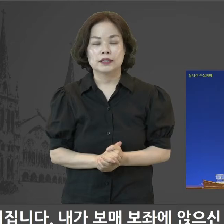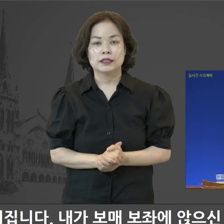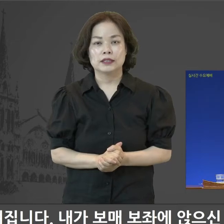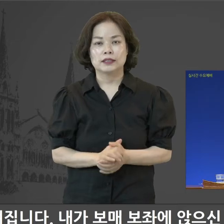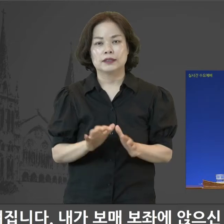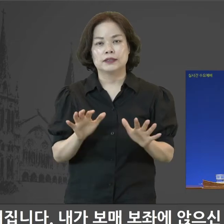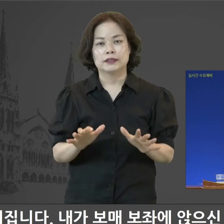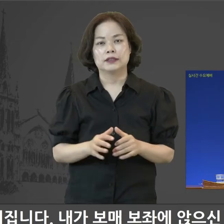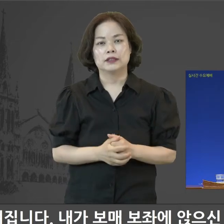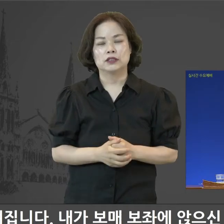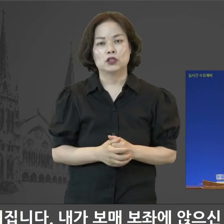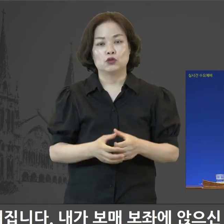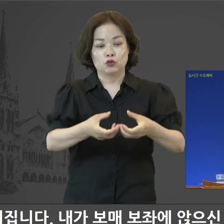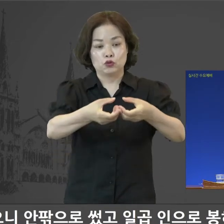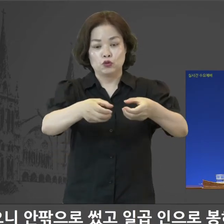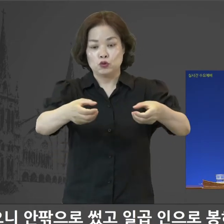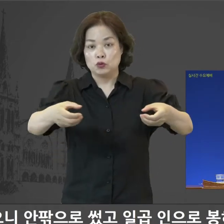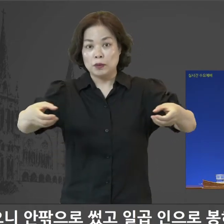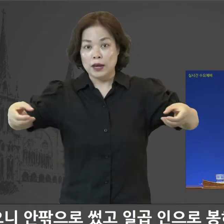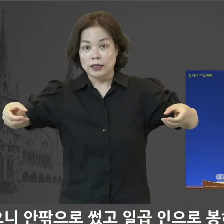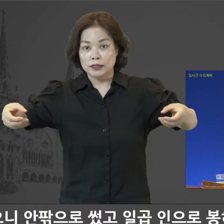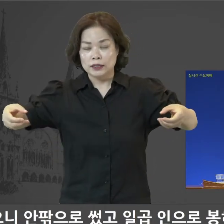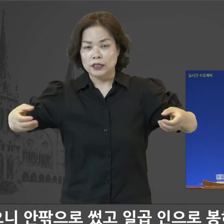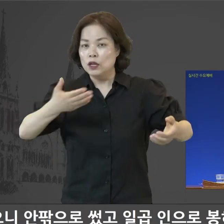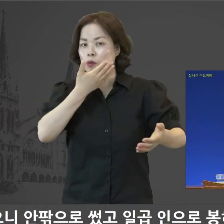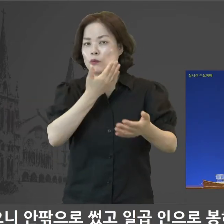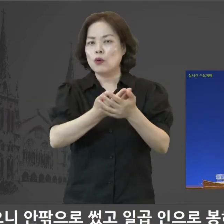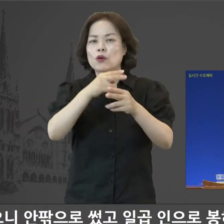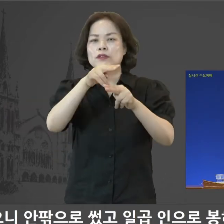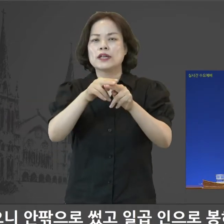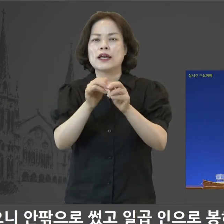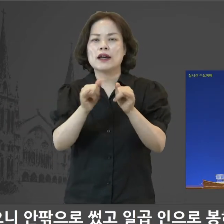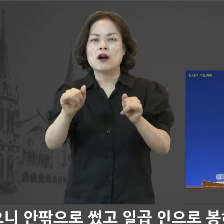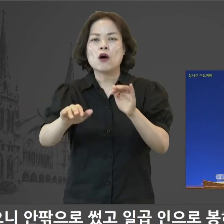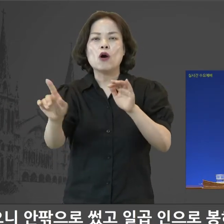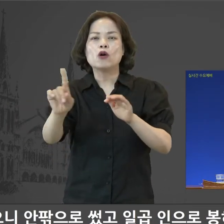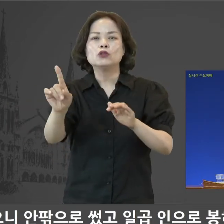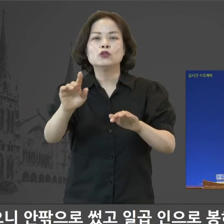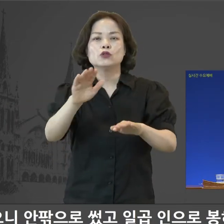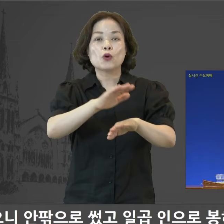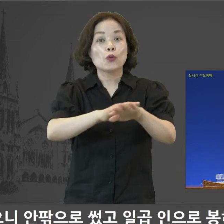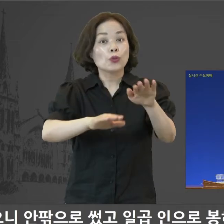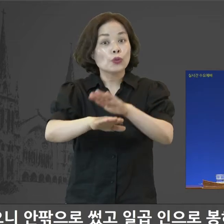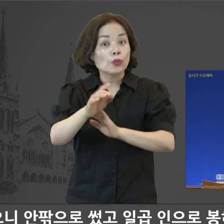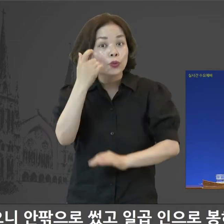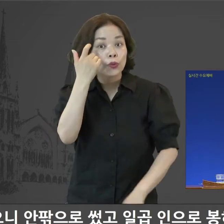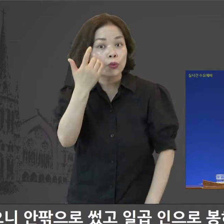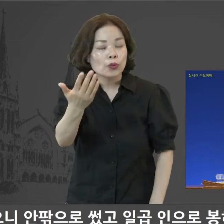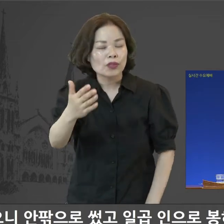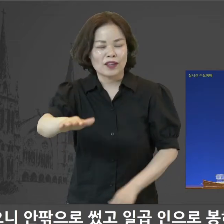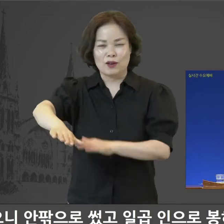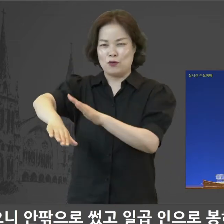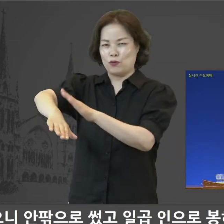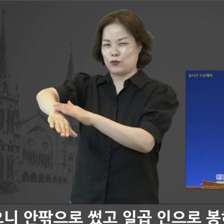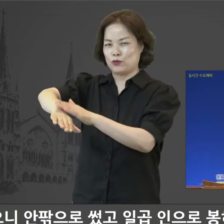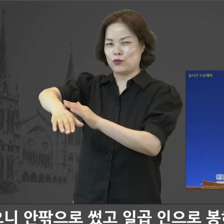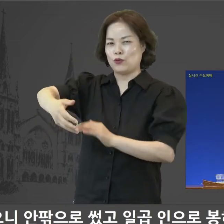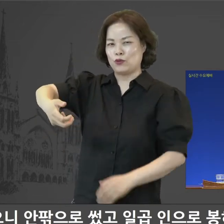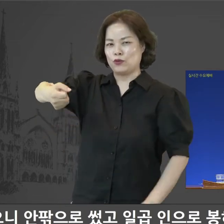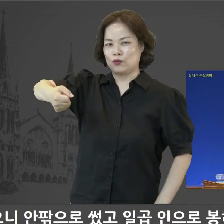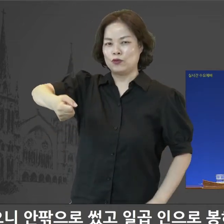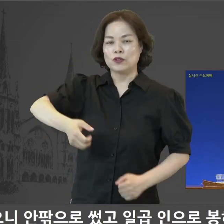자, 여기서 두루마리가 보좌에 앉으신 이의 어느 손에 들려 있다고 합니까? 오른손.